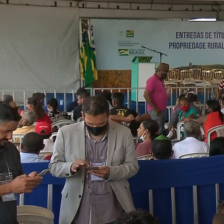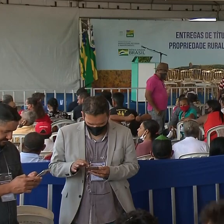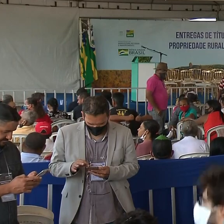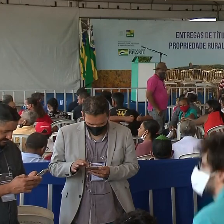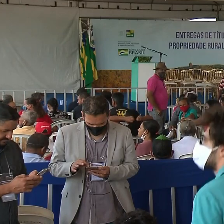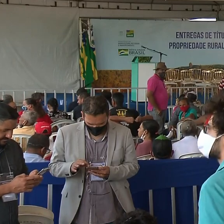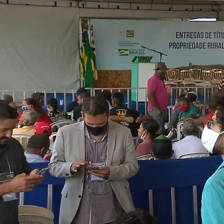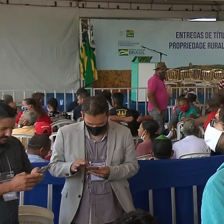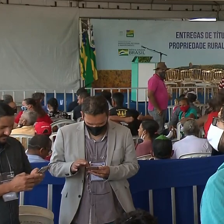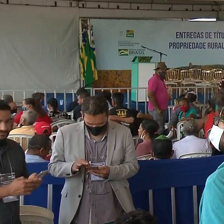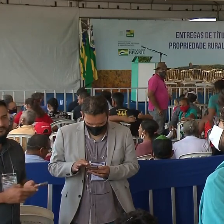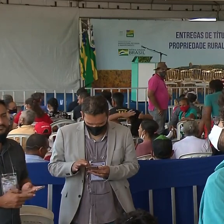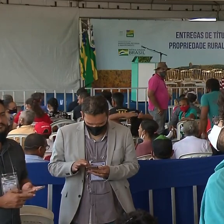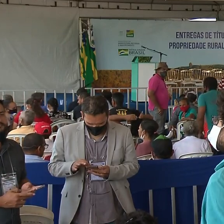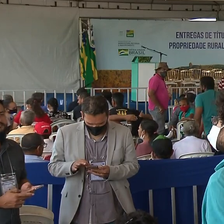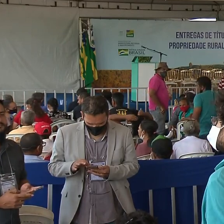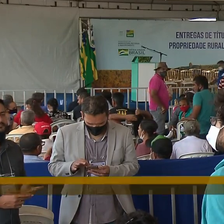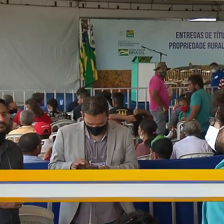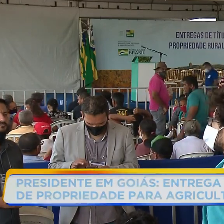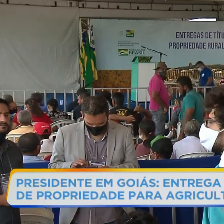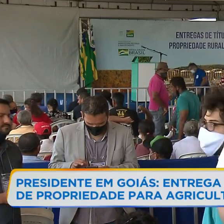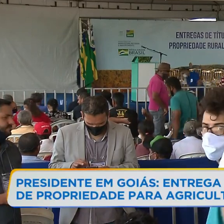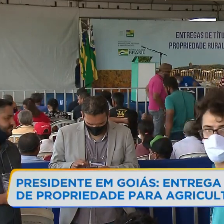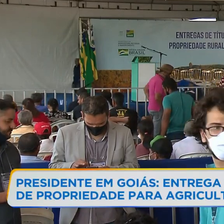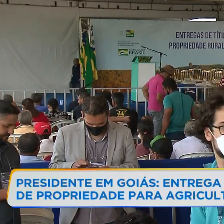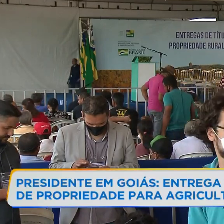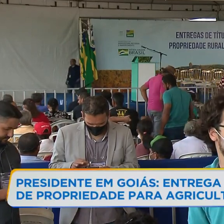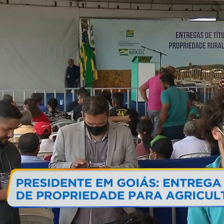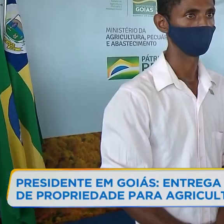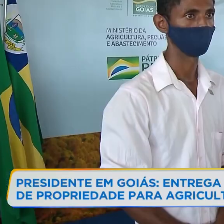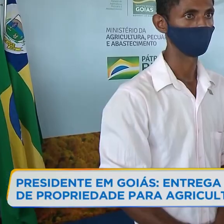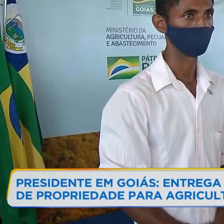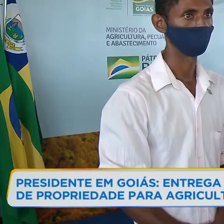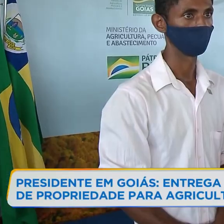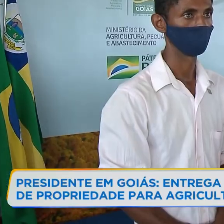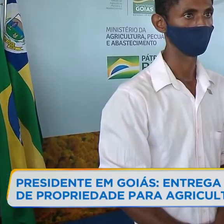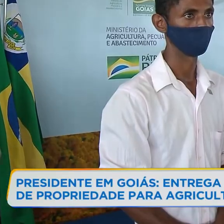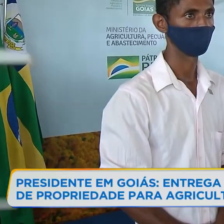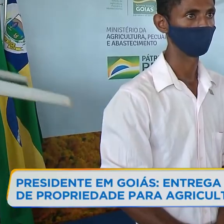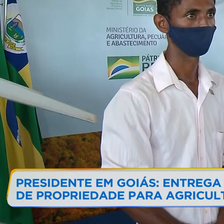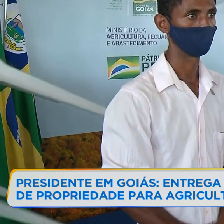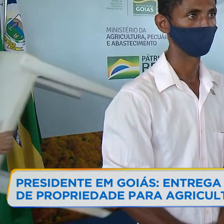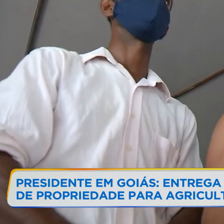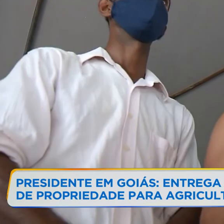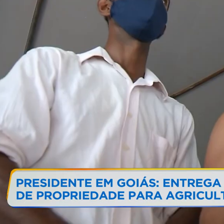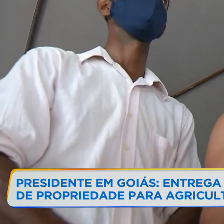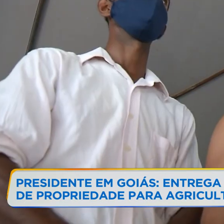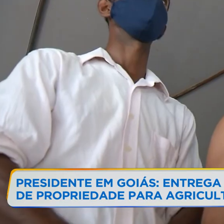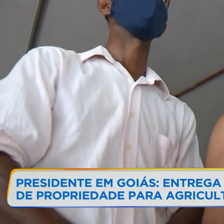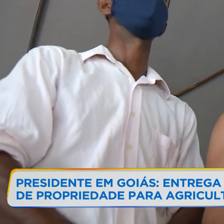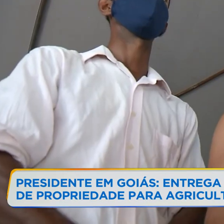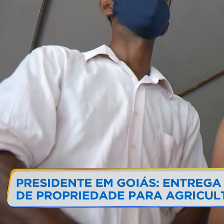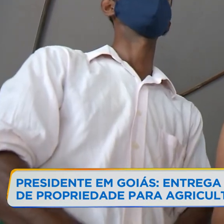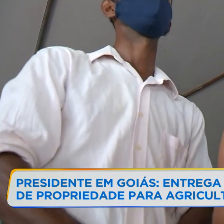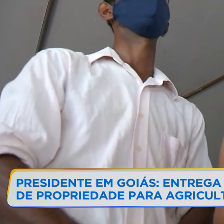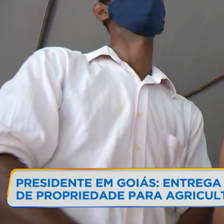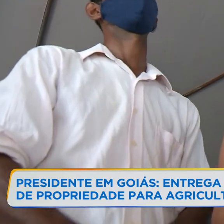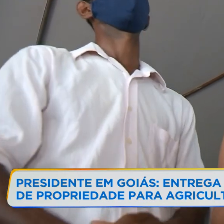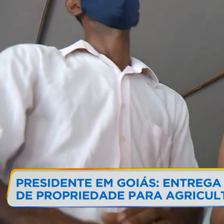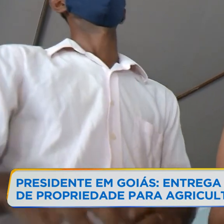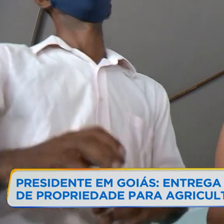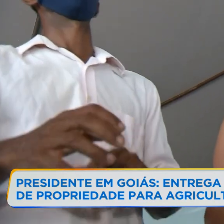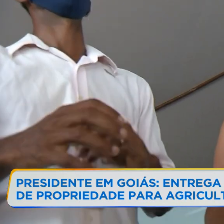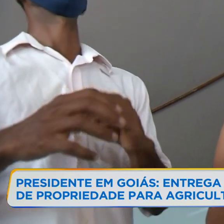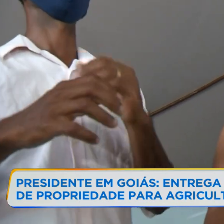têm, por exemplo, acesso a empréstimos para ampliar a produção. Derival e Maria Nilde mostram com orgulho a escritura das terras